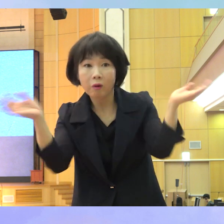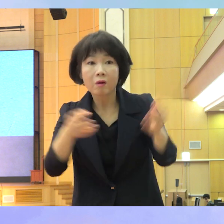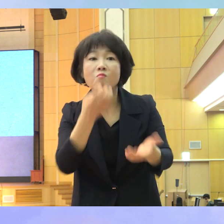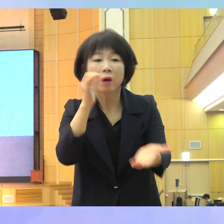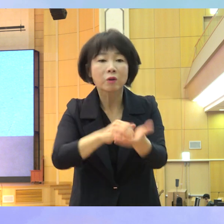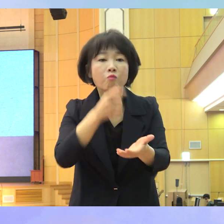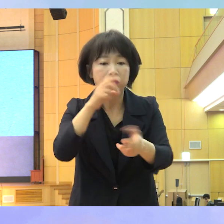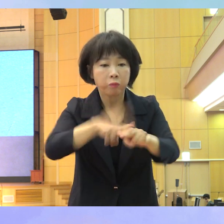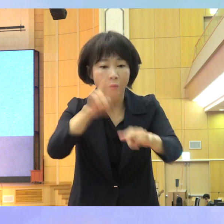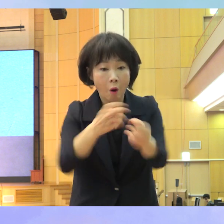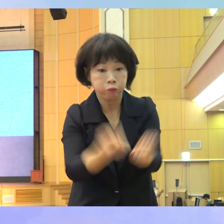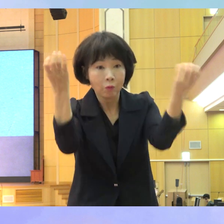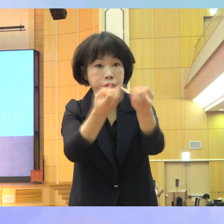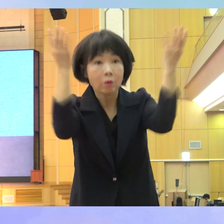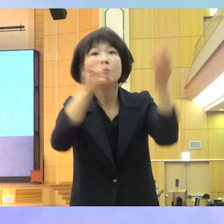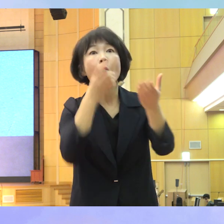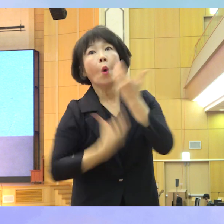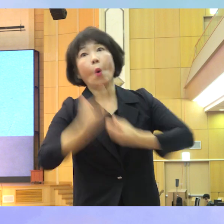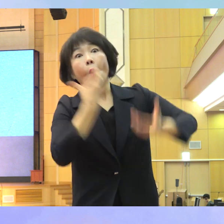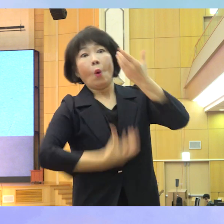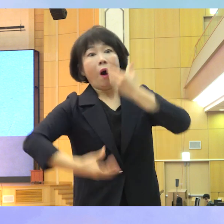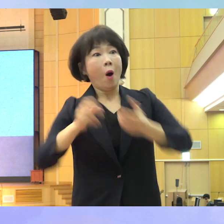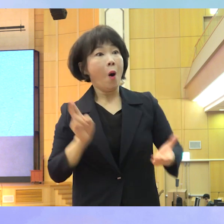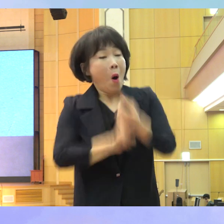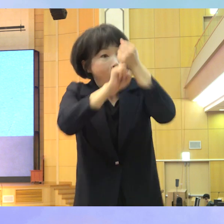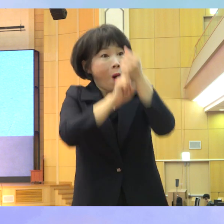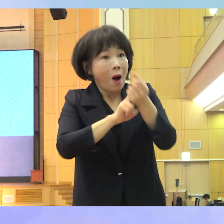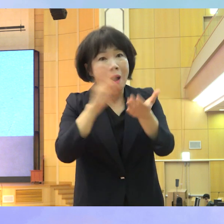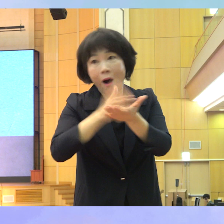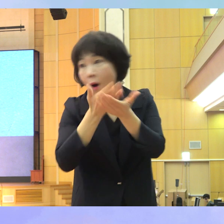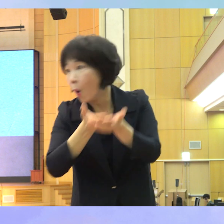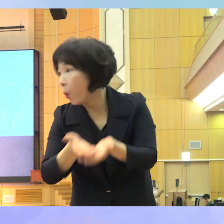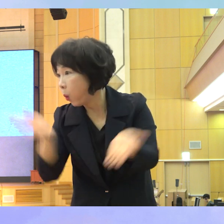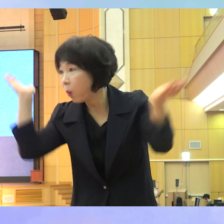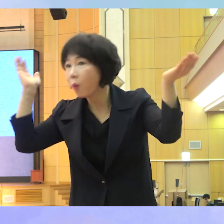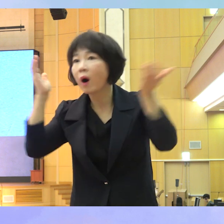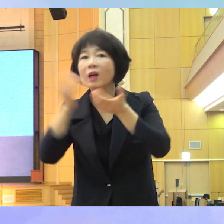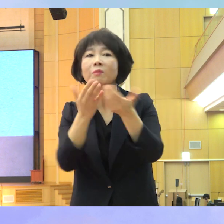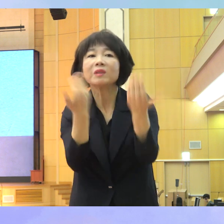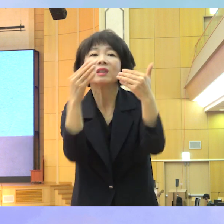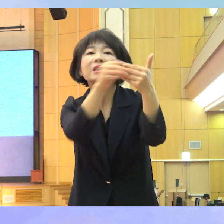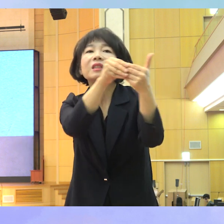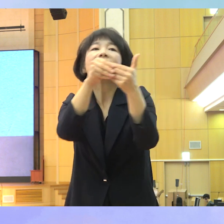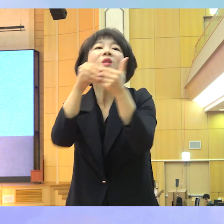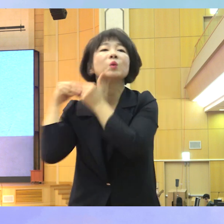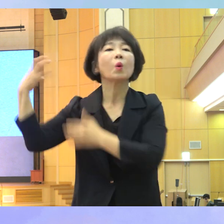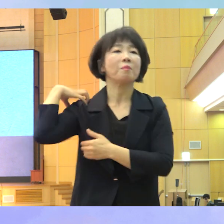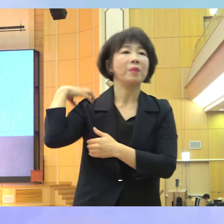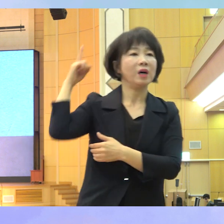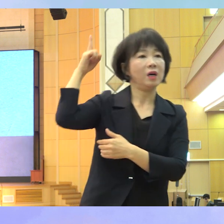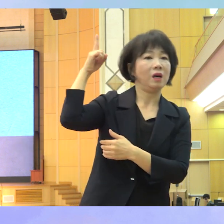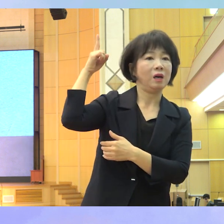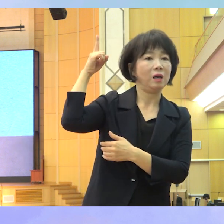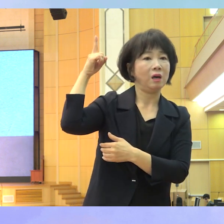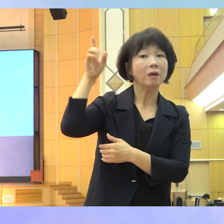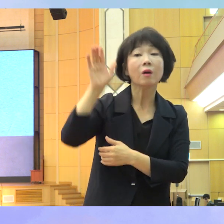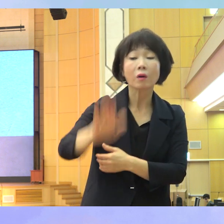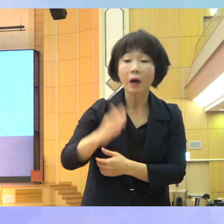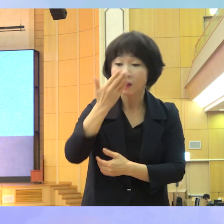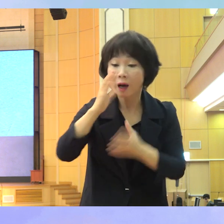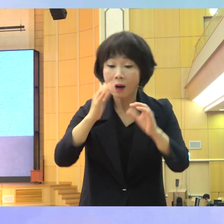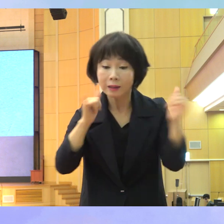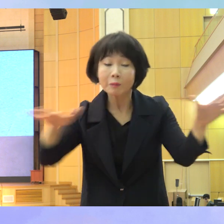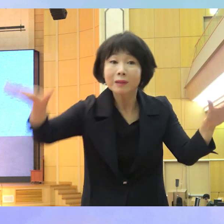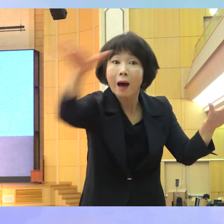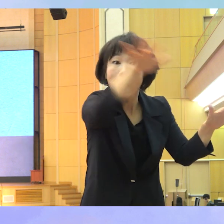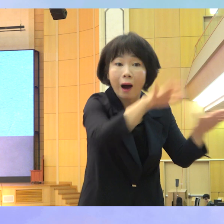하시고, 이리도 이끄시고 저리도 이끄시면서, 그러나 결국 이 이스라엘 백성들의 목적은